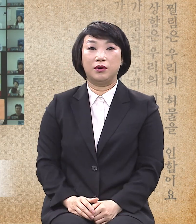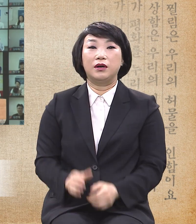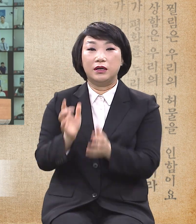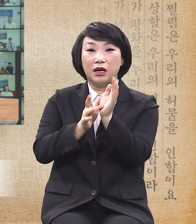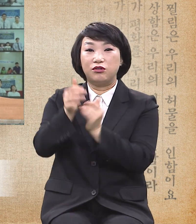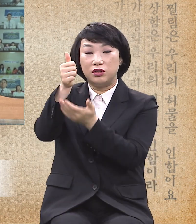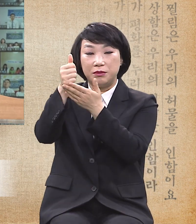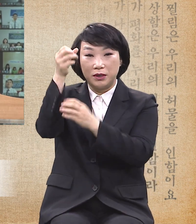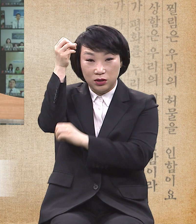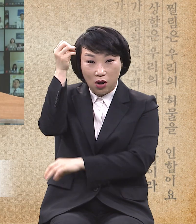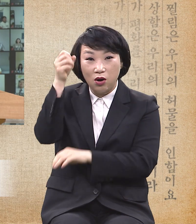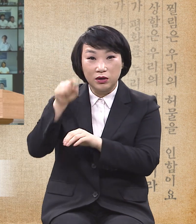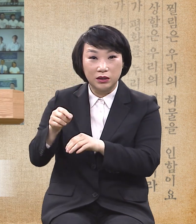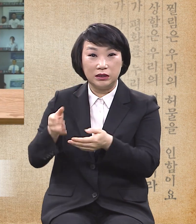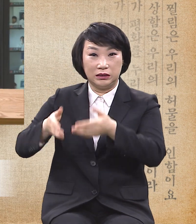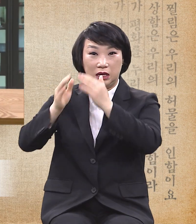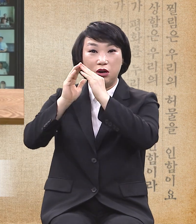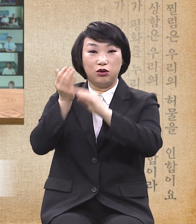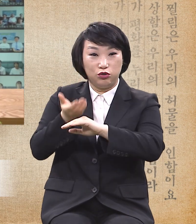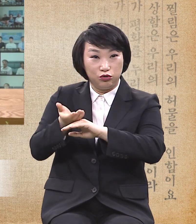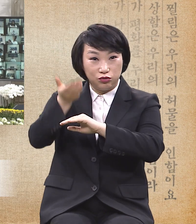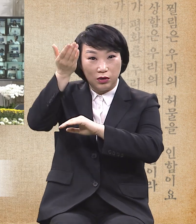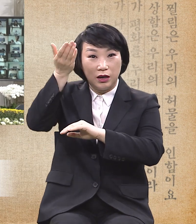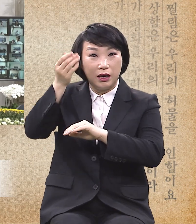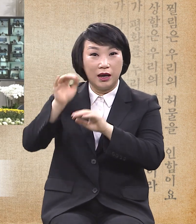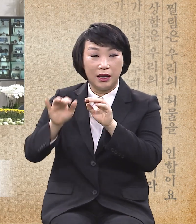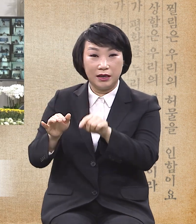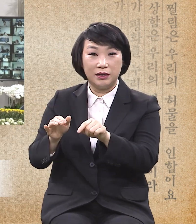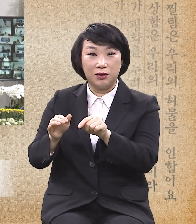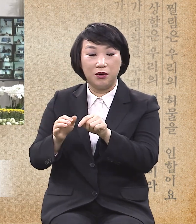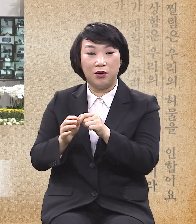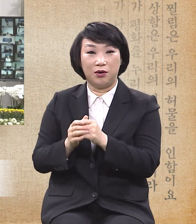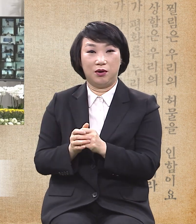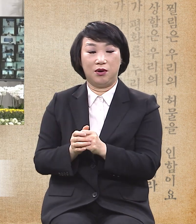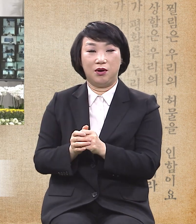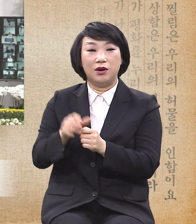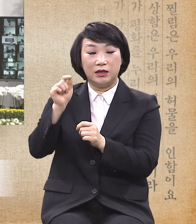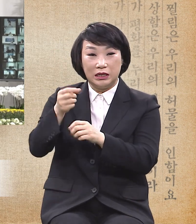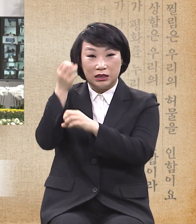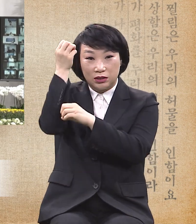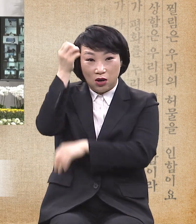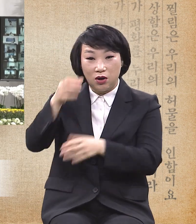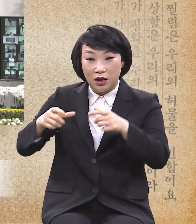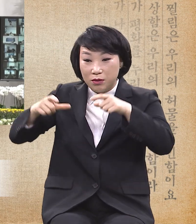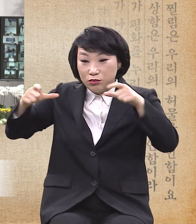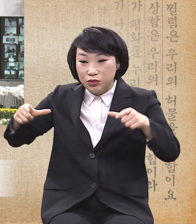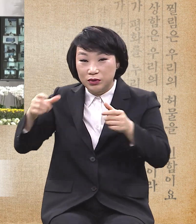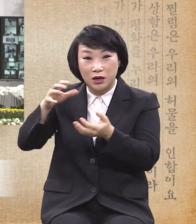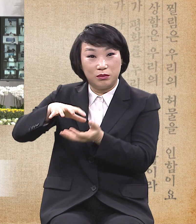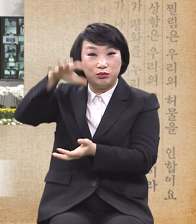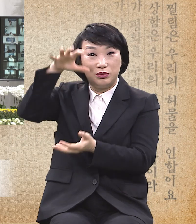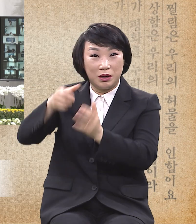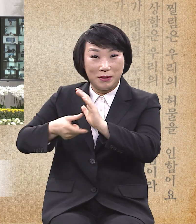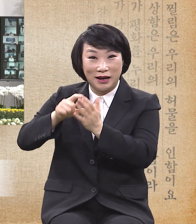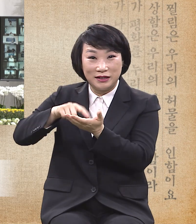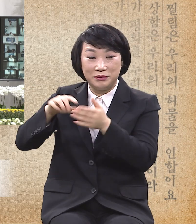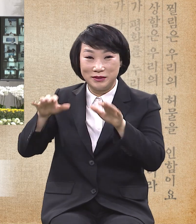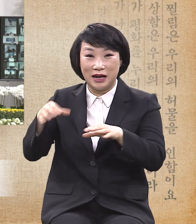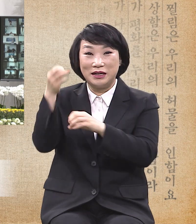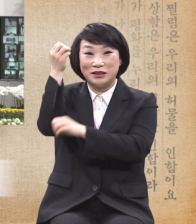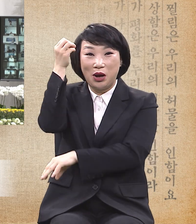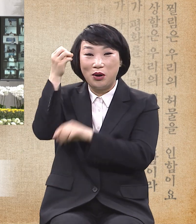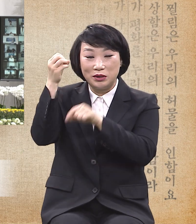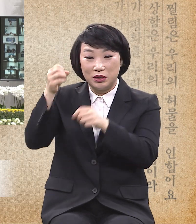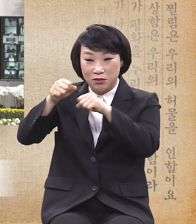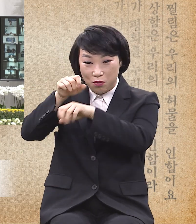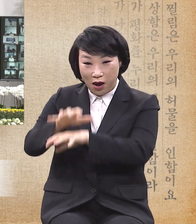예수께서 닦아둔 터 위에 터의 분량만큼 터는 절대